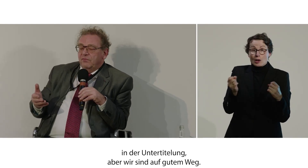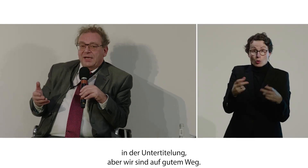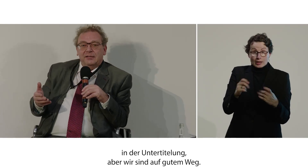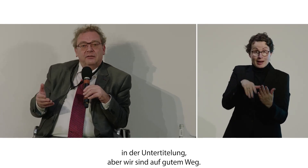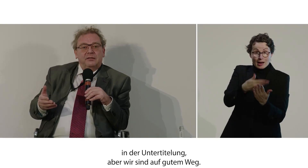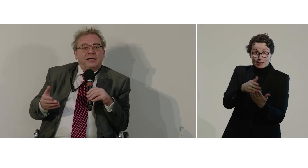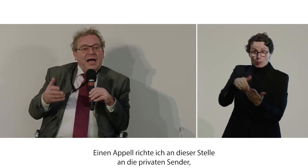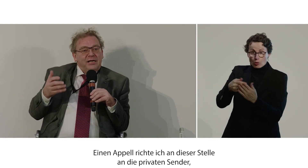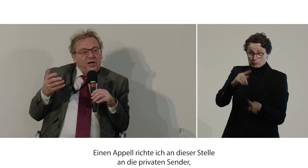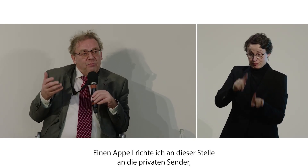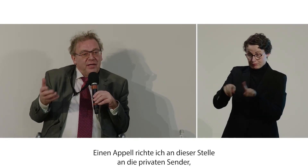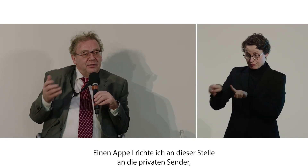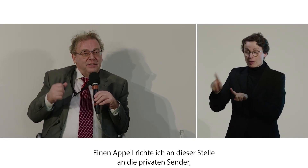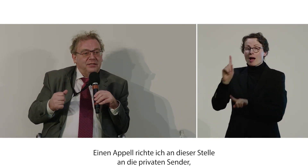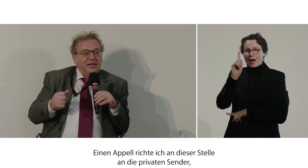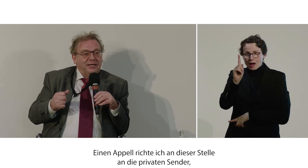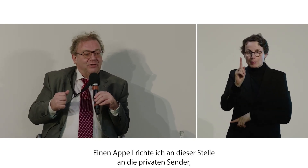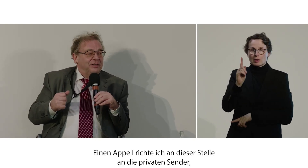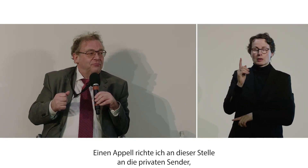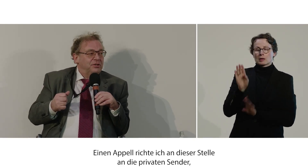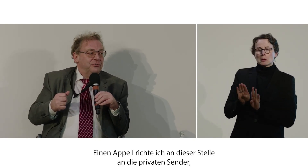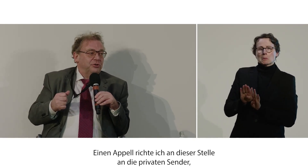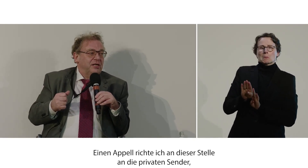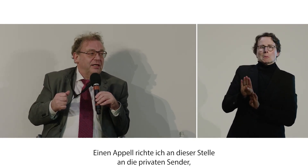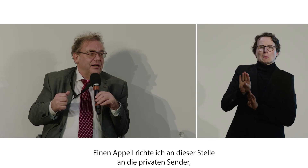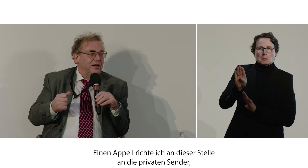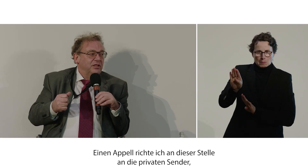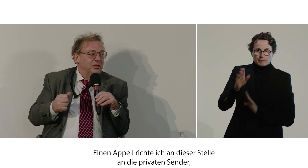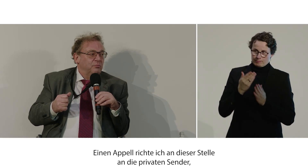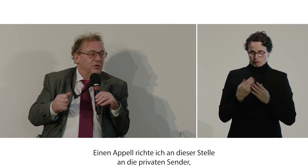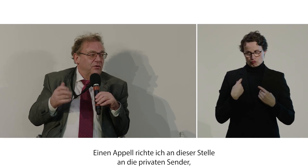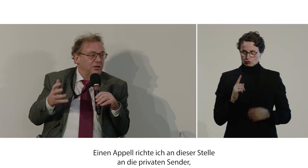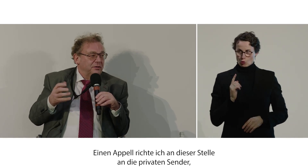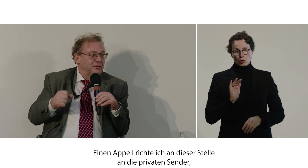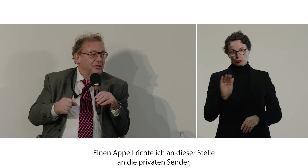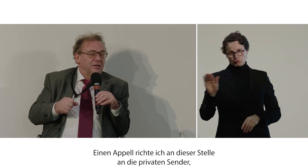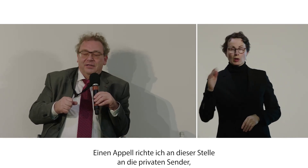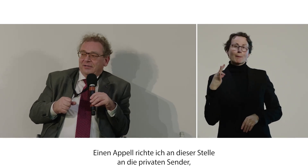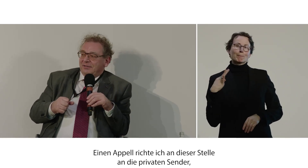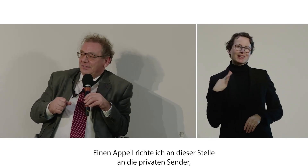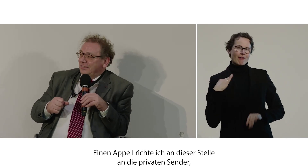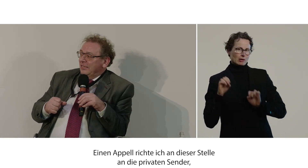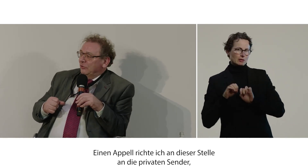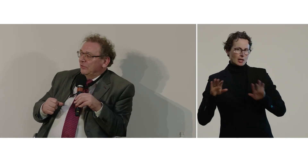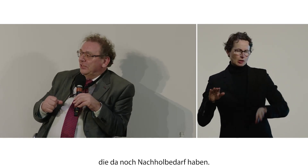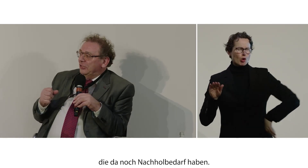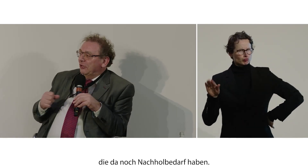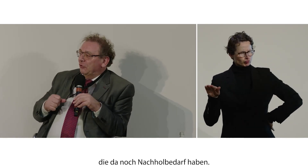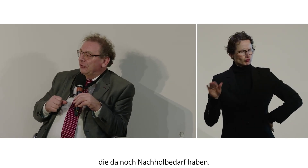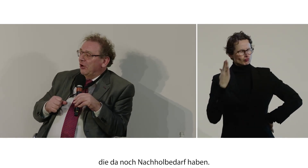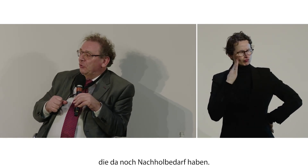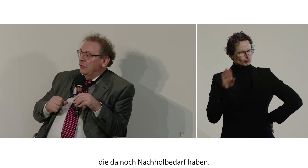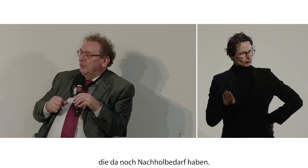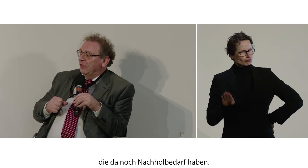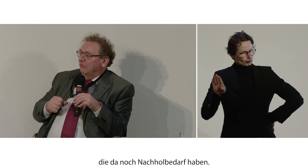auf diesem Weg. Einen Appell richtig eigentlich an dieser Stelle gerne an die privaten Sender, die